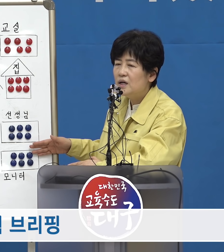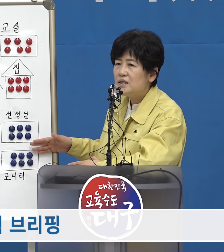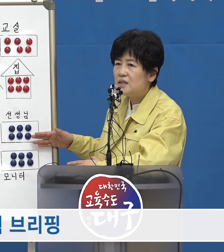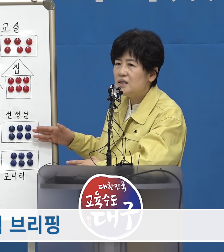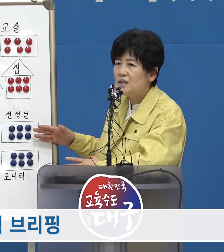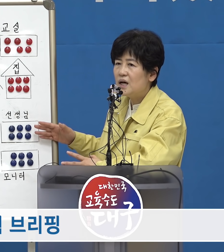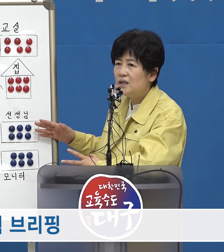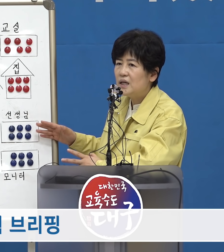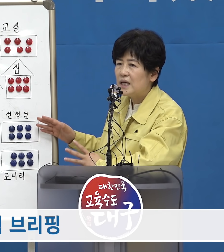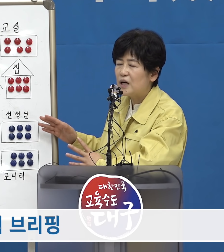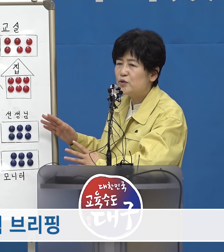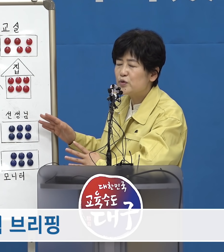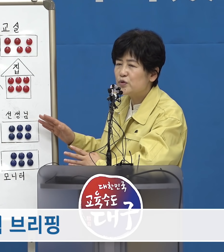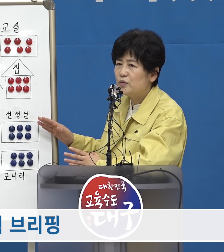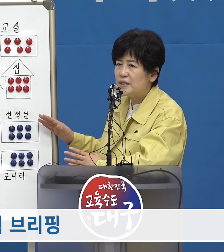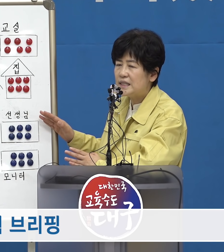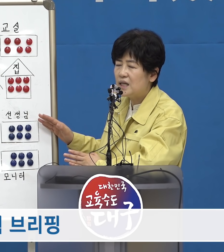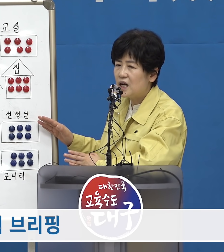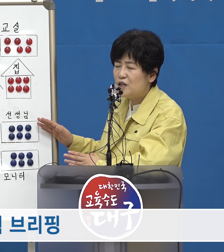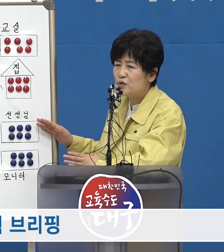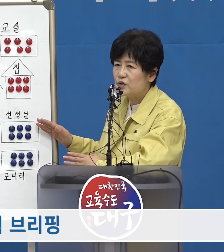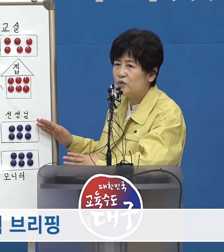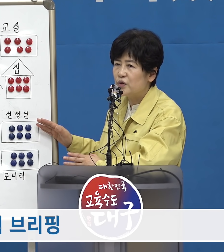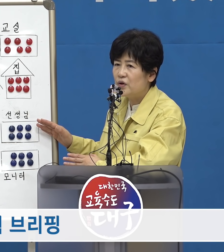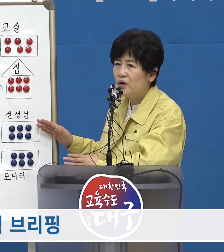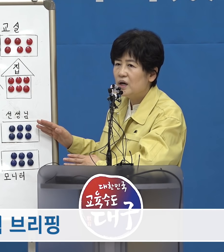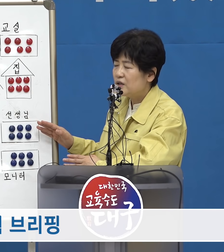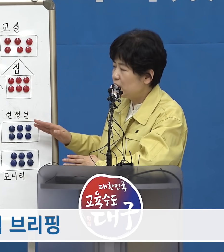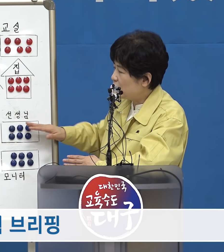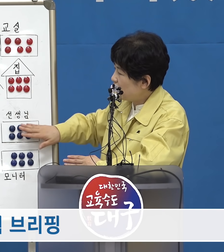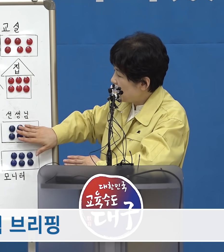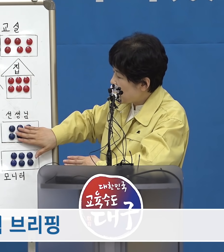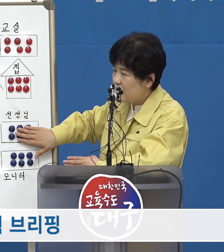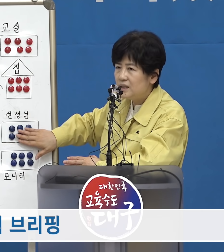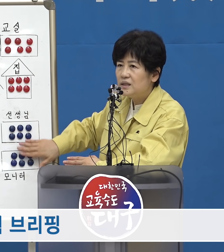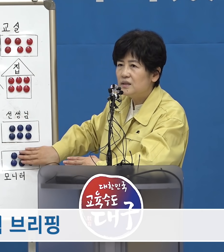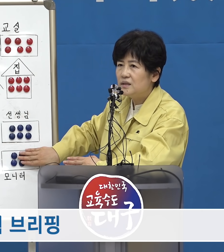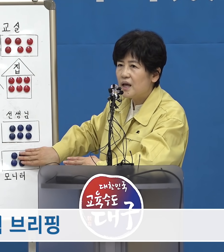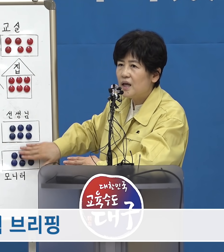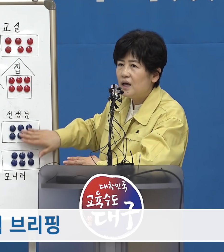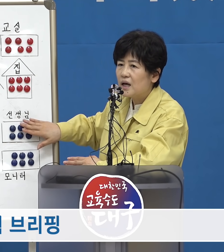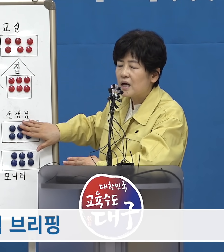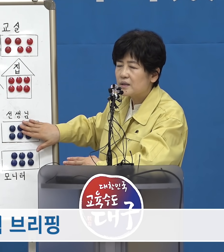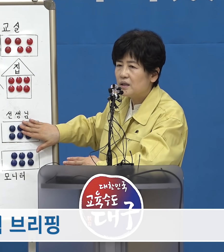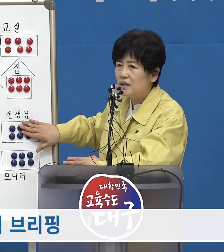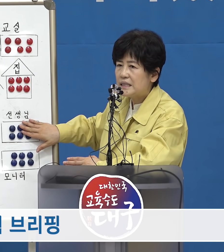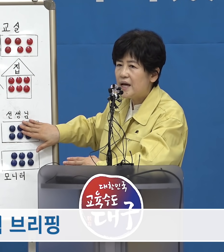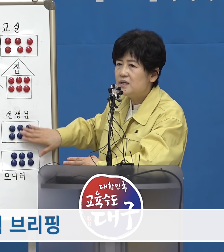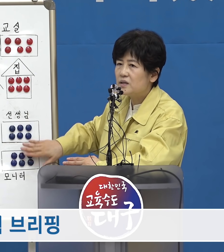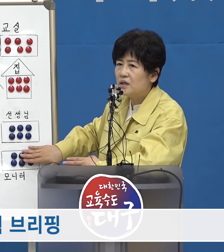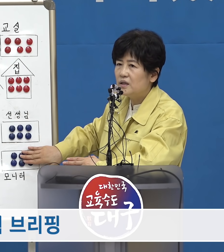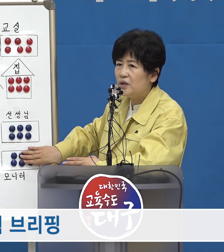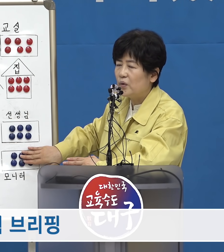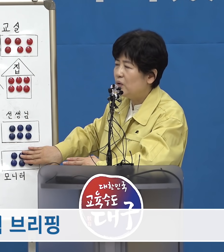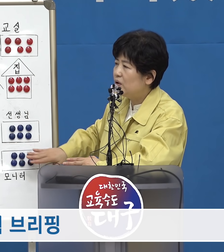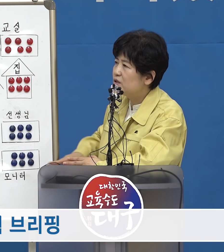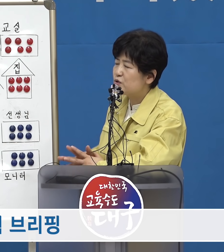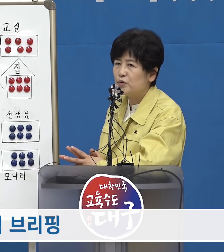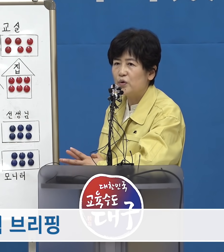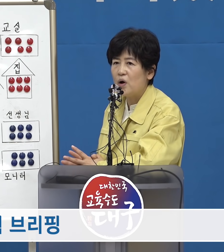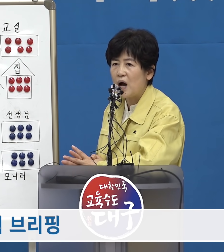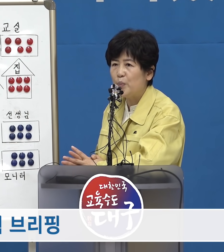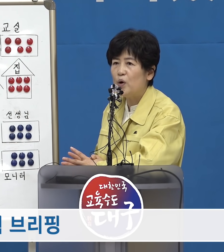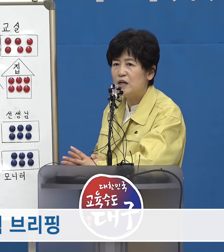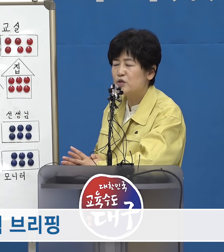되면서 실시간 양쪽 수업을 진행할 수 있고요. 그리고 아이들의 사회적 거리도